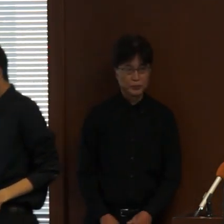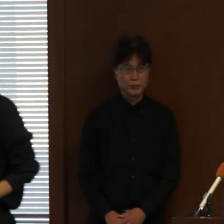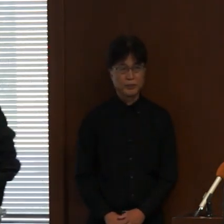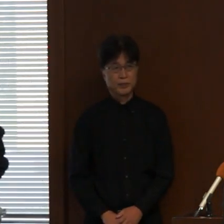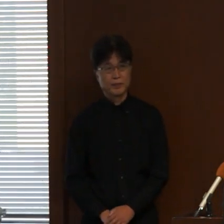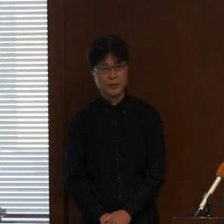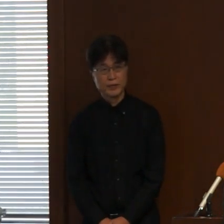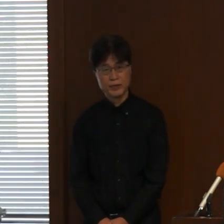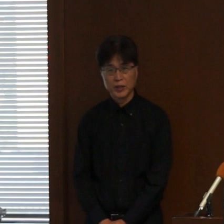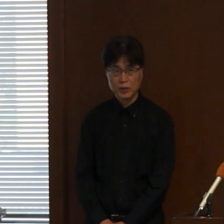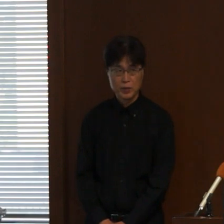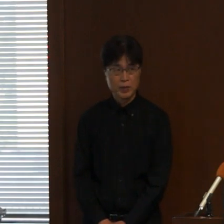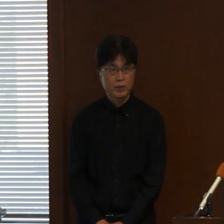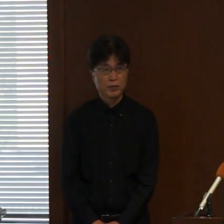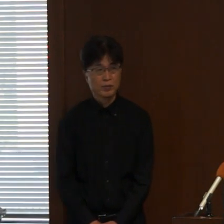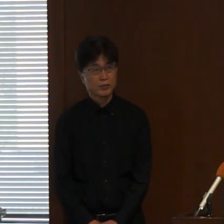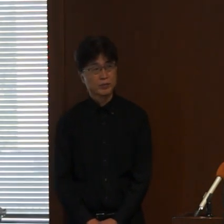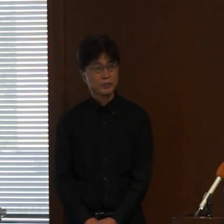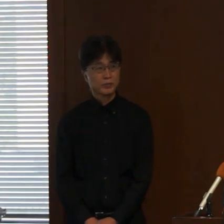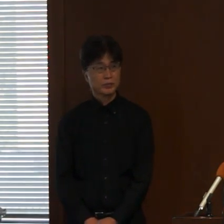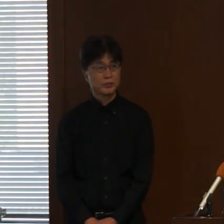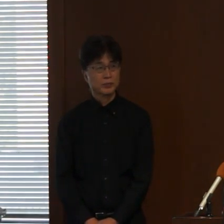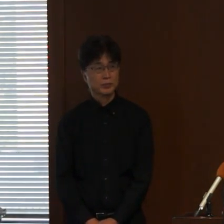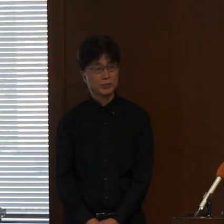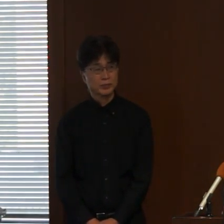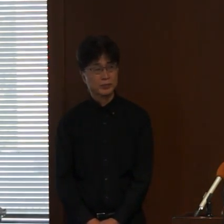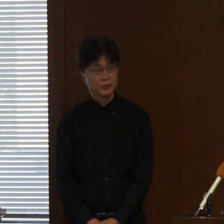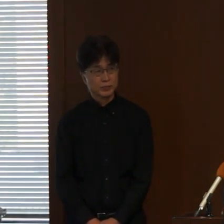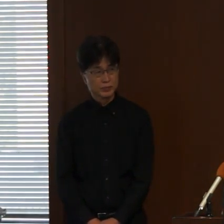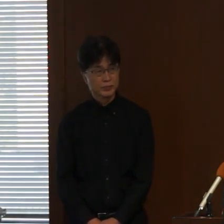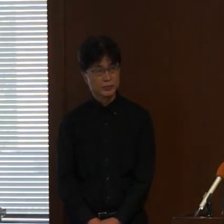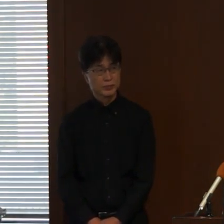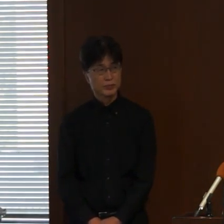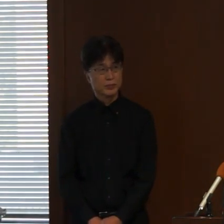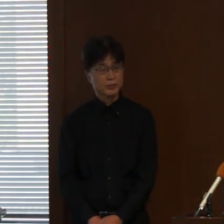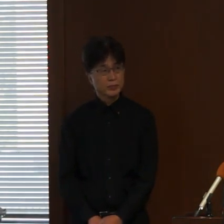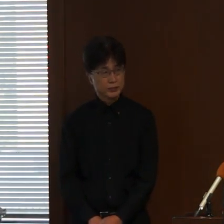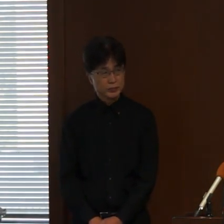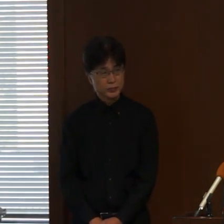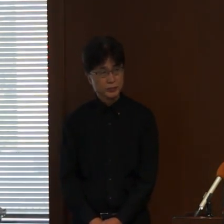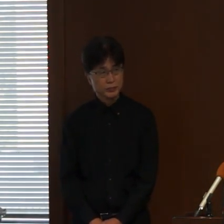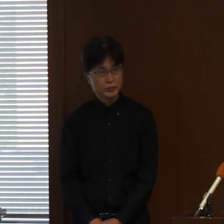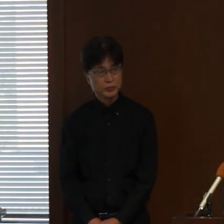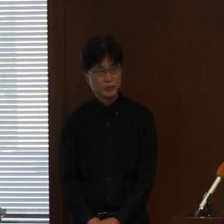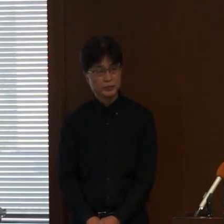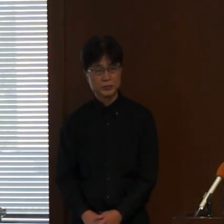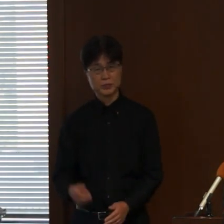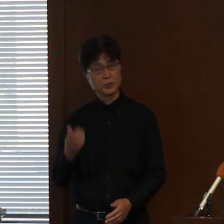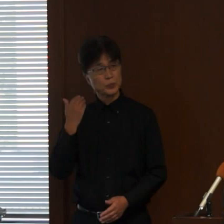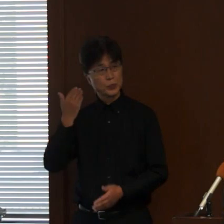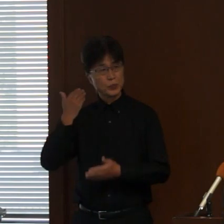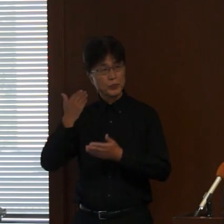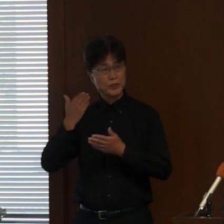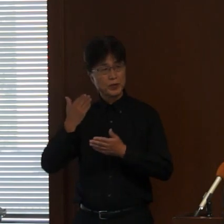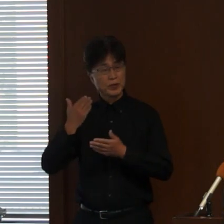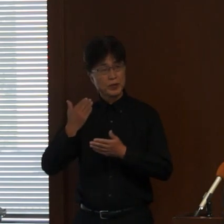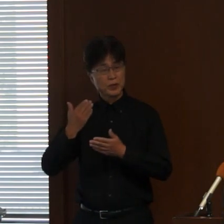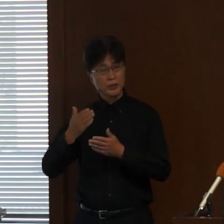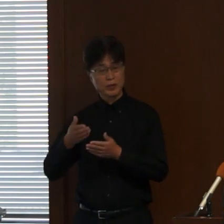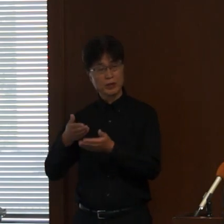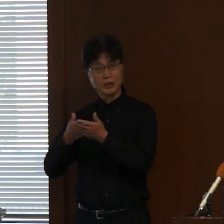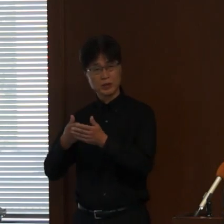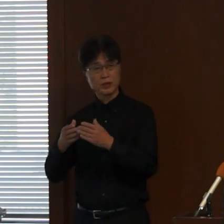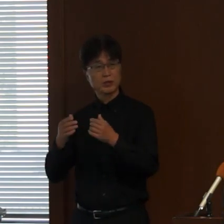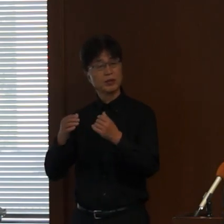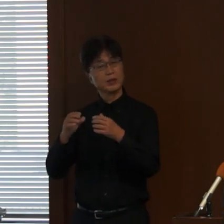お願いします。 決勝お願いします。 はい、赤井新聞です。先ほどのこの今の件と関連してなんです